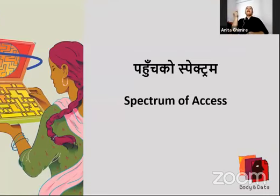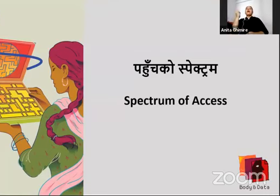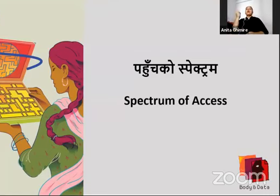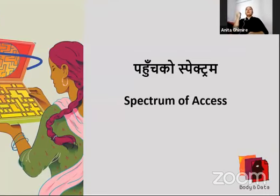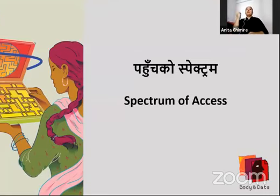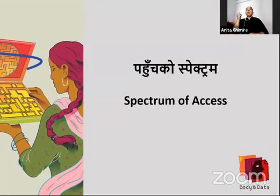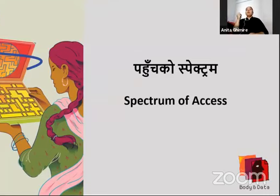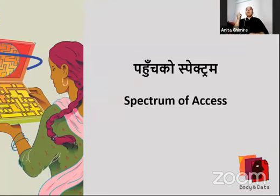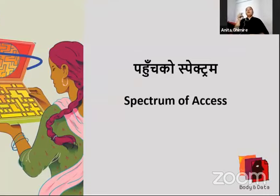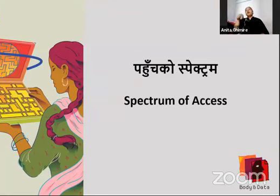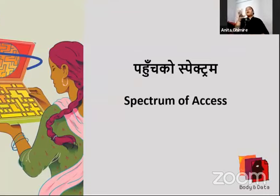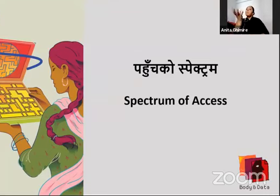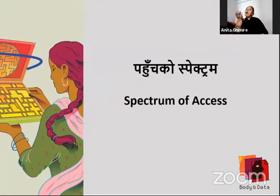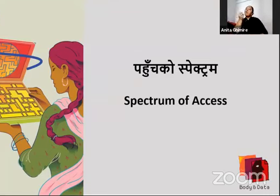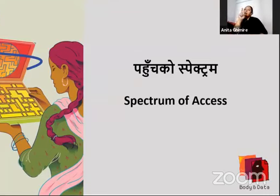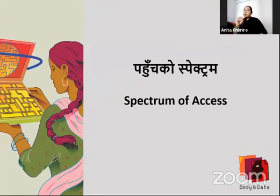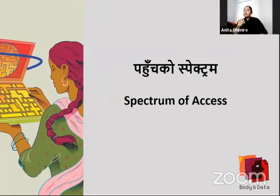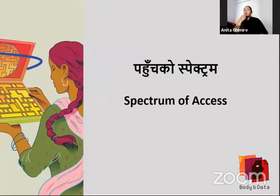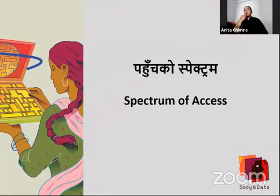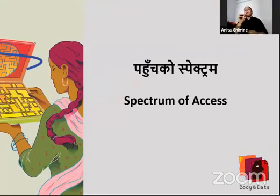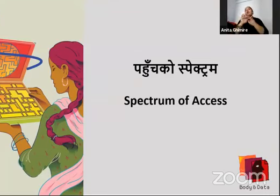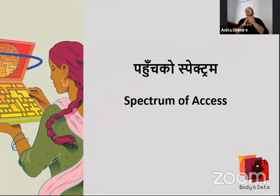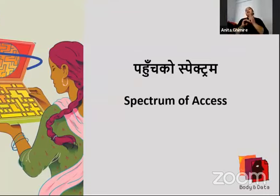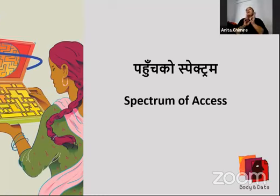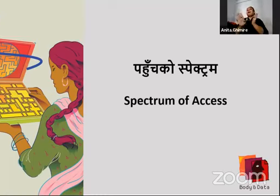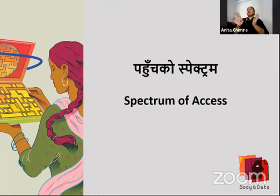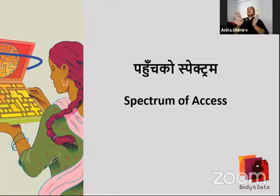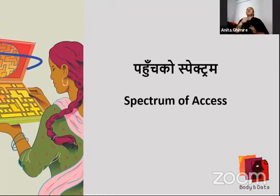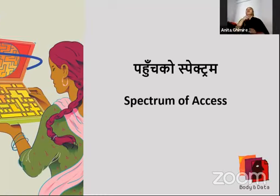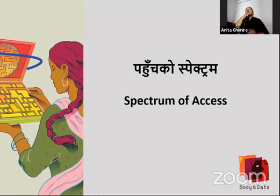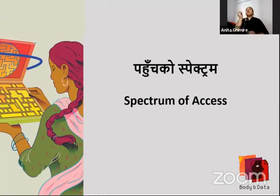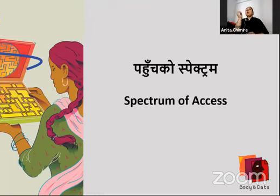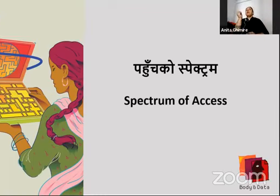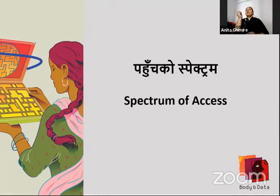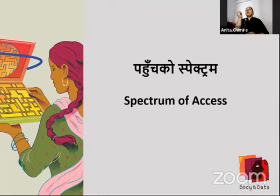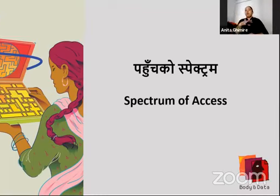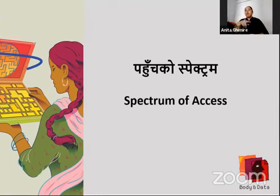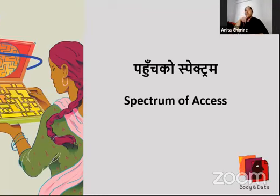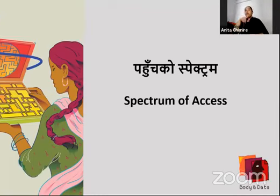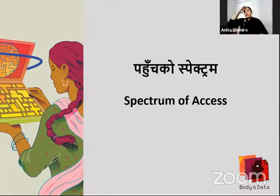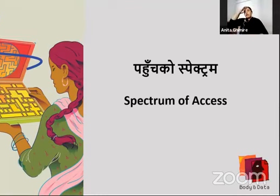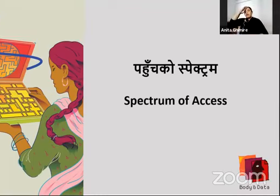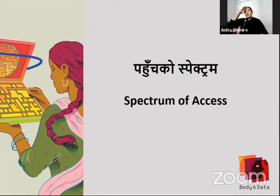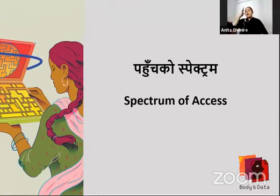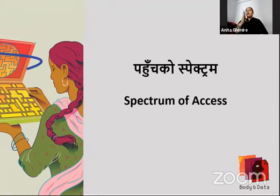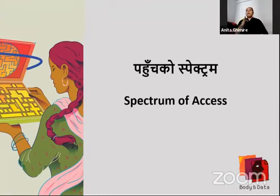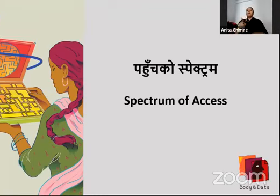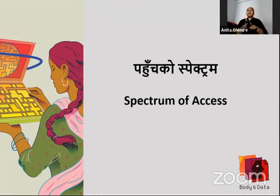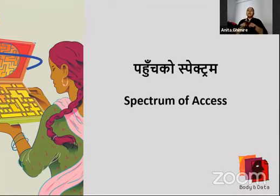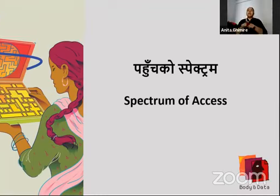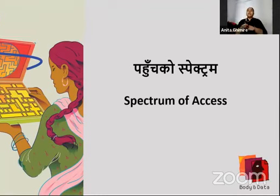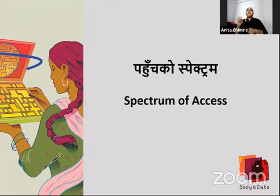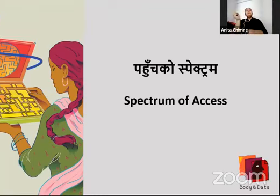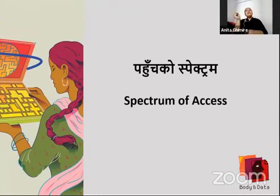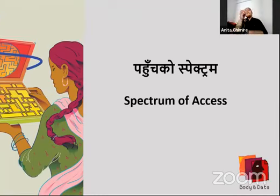र अब नेपाल सरकारले पनि कतिपय हिसाबले प्रावधानहरू त दिएकै छ, जस्तै अब